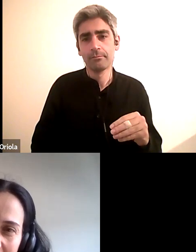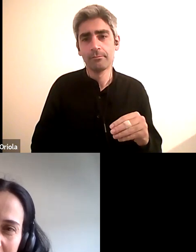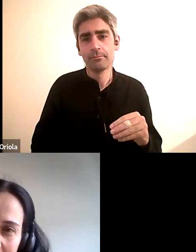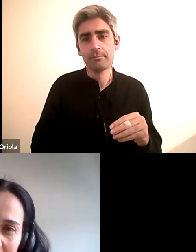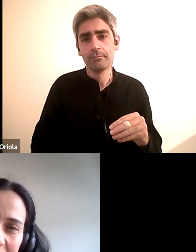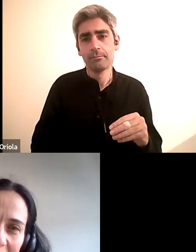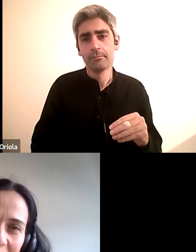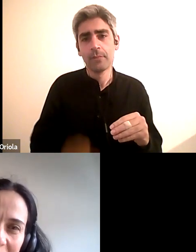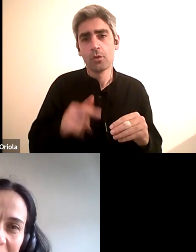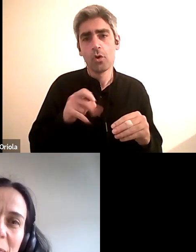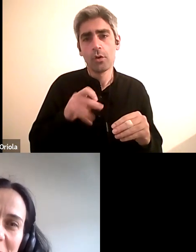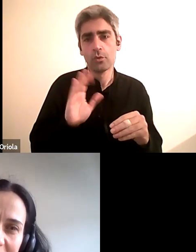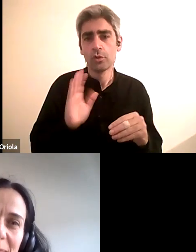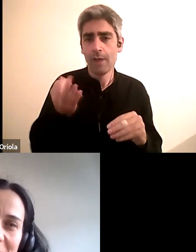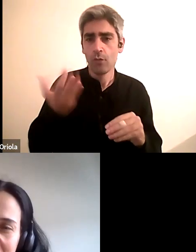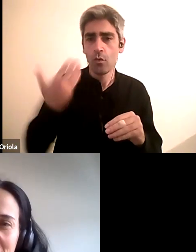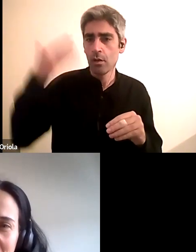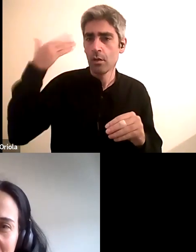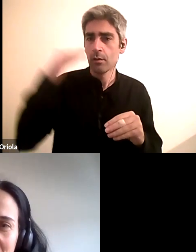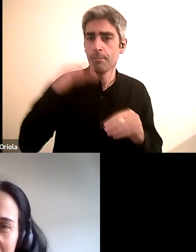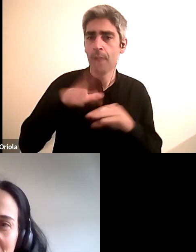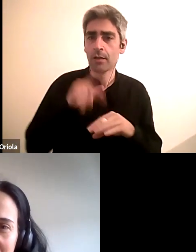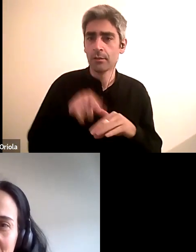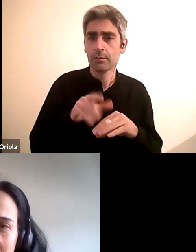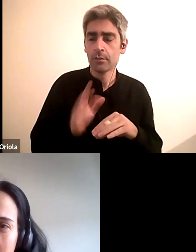Olha, António, já foi mais assim.